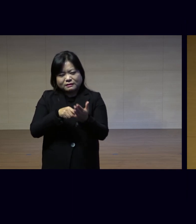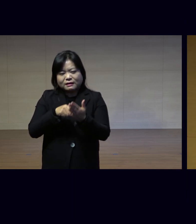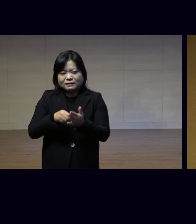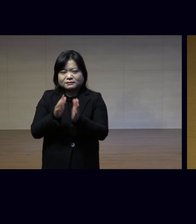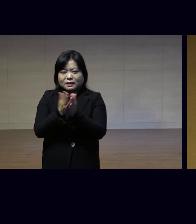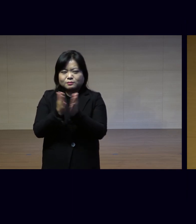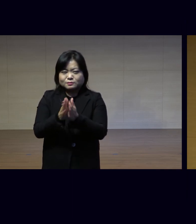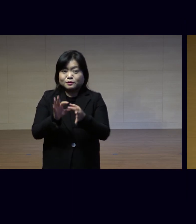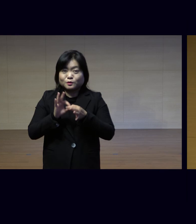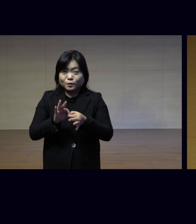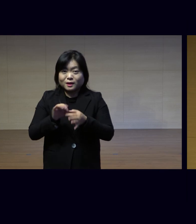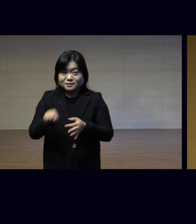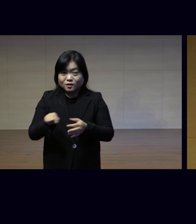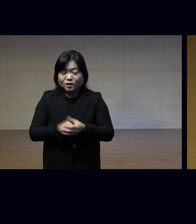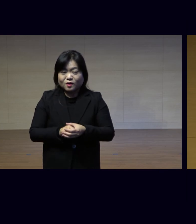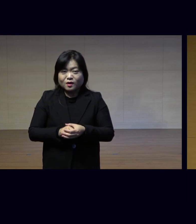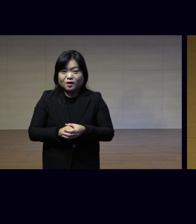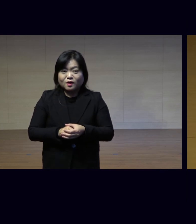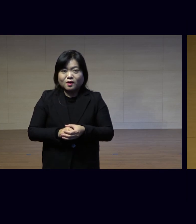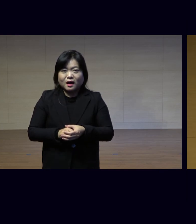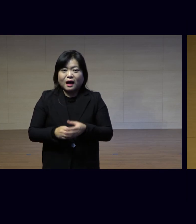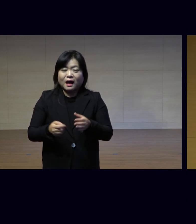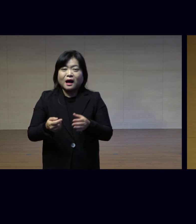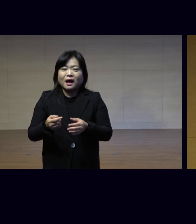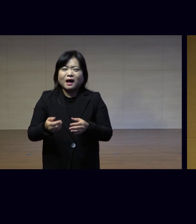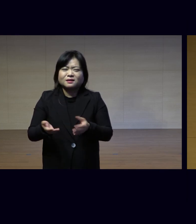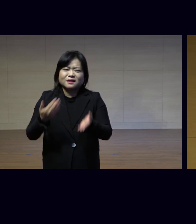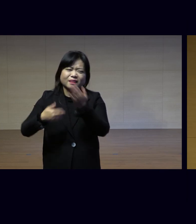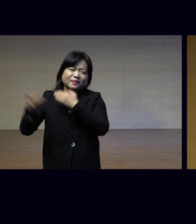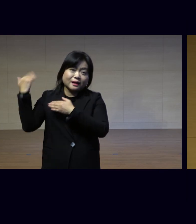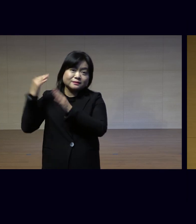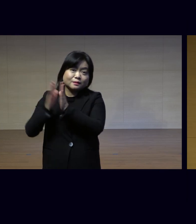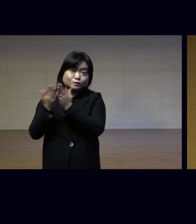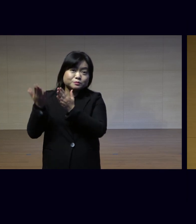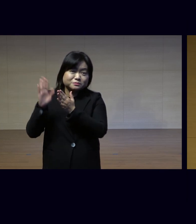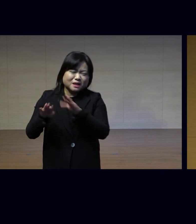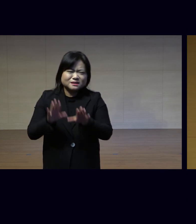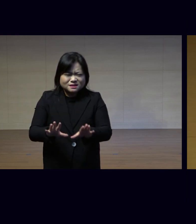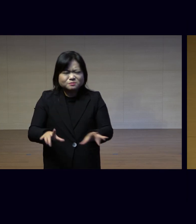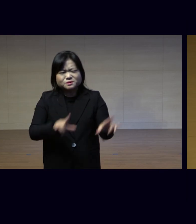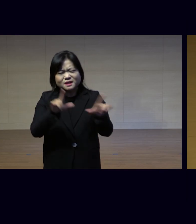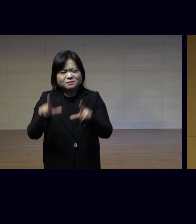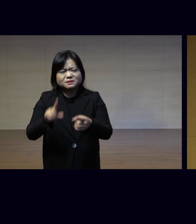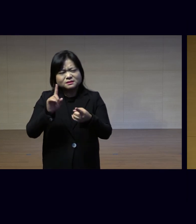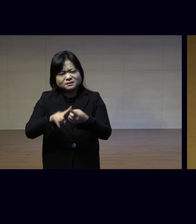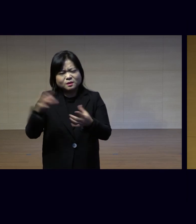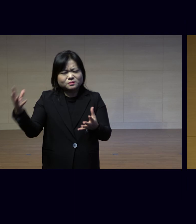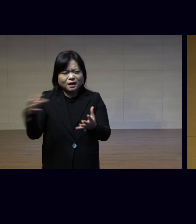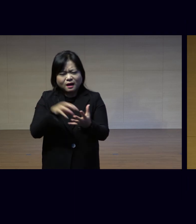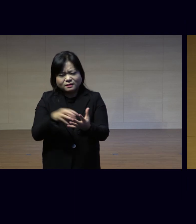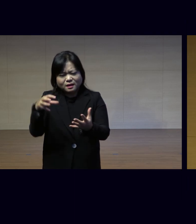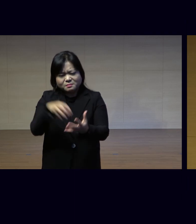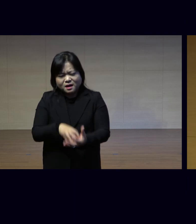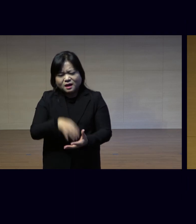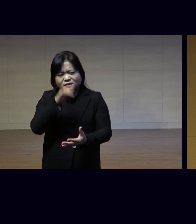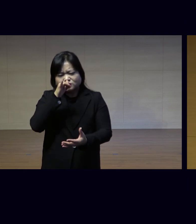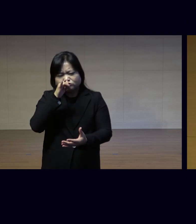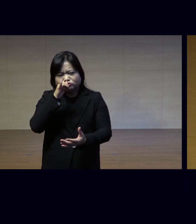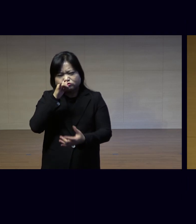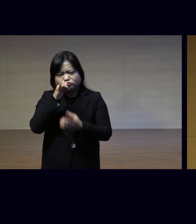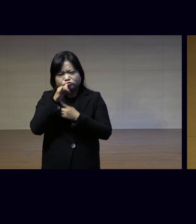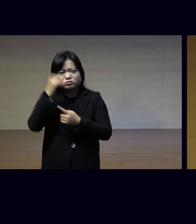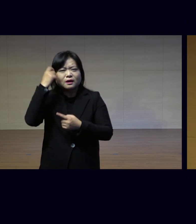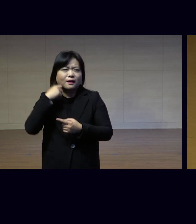통해서 200년 전의 작품들이지만 지금 우리 삶이 고스란히 녹아나는 부분들을 볼